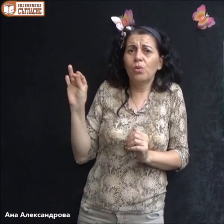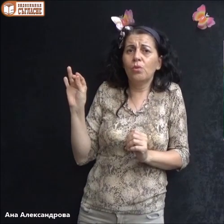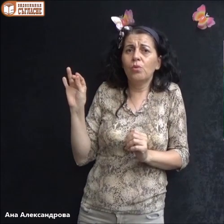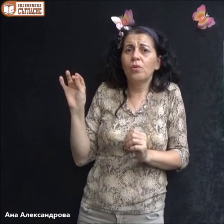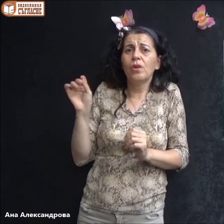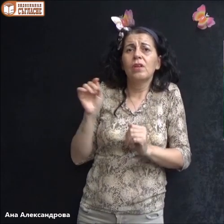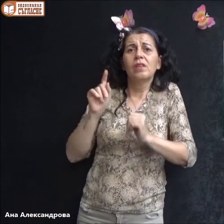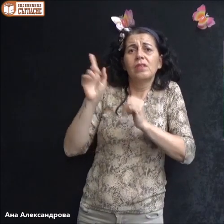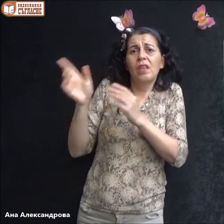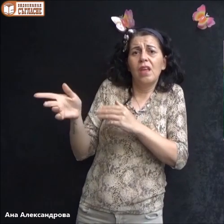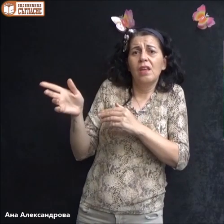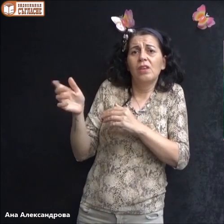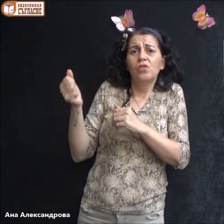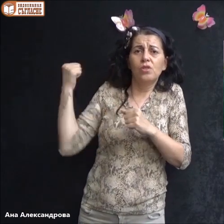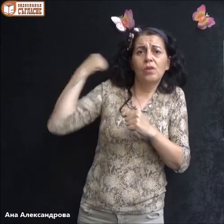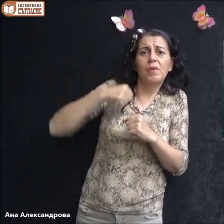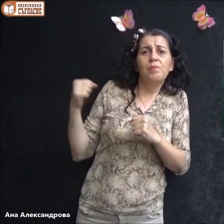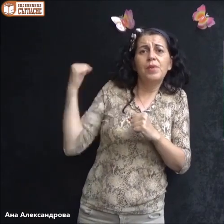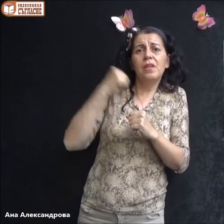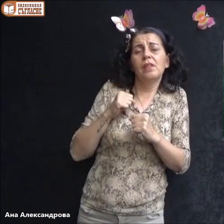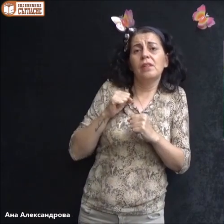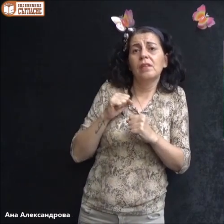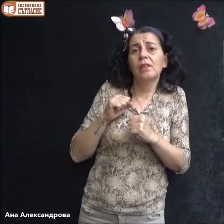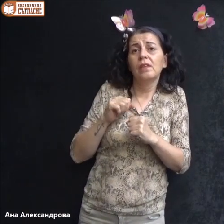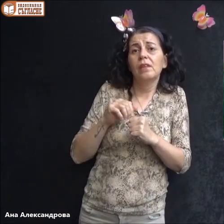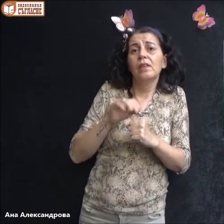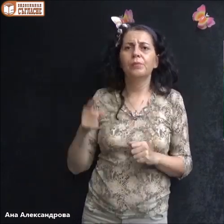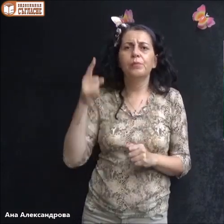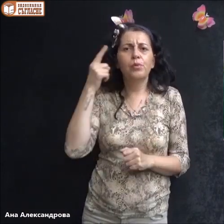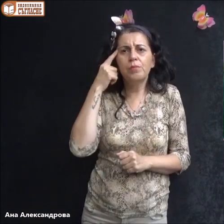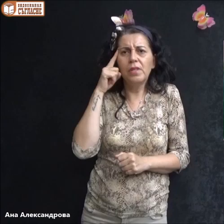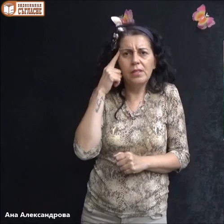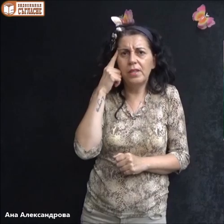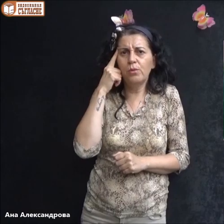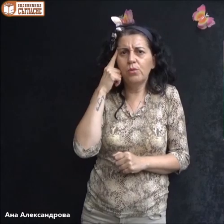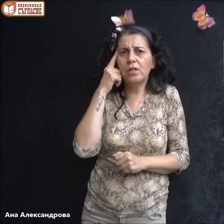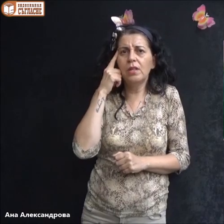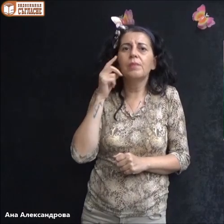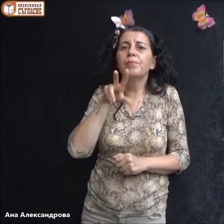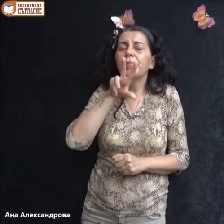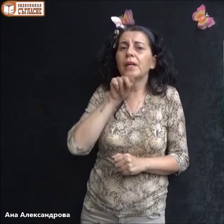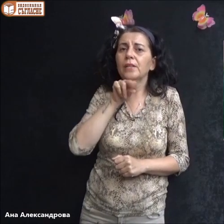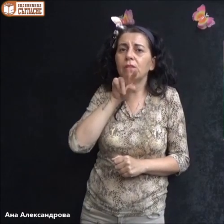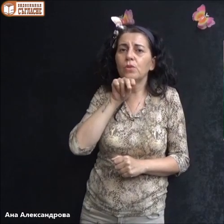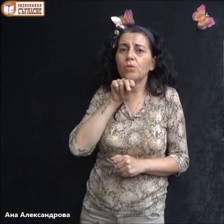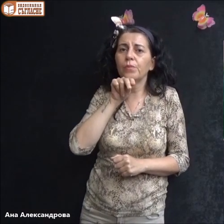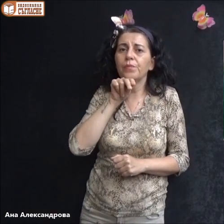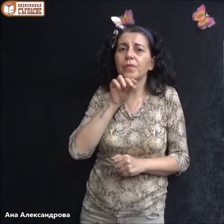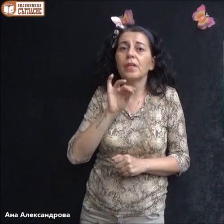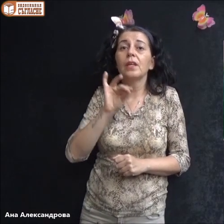Сигурно те ще ме бият, помислило си патенцето